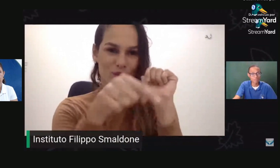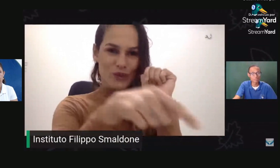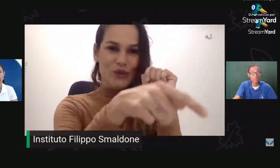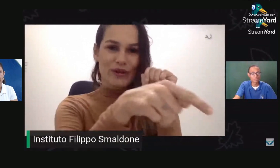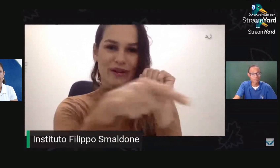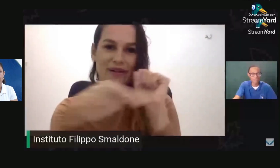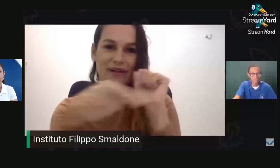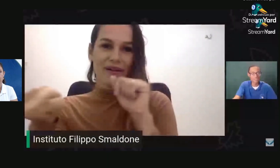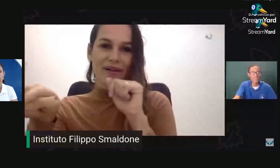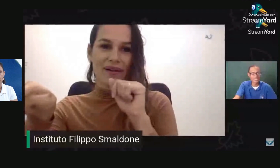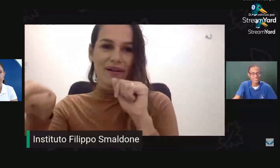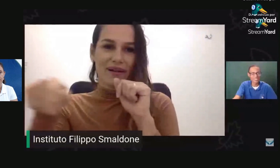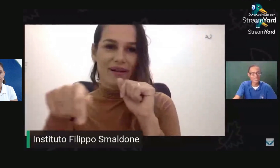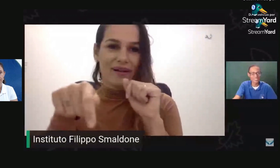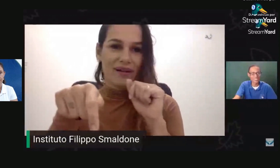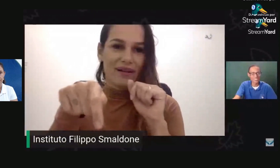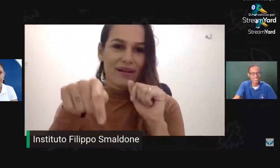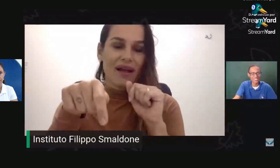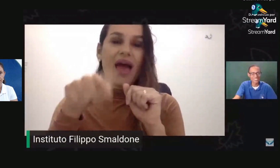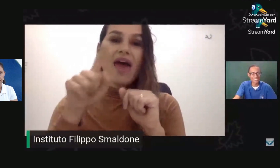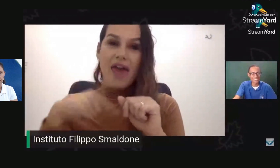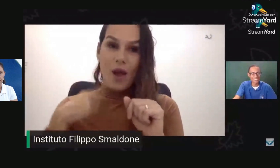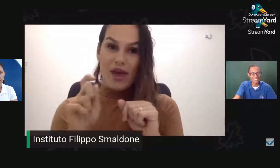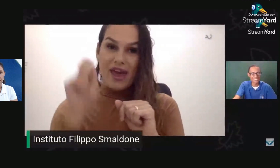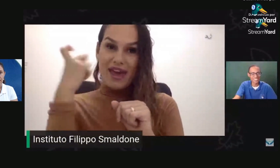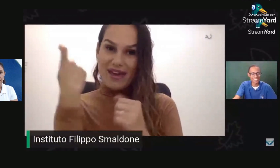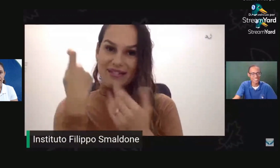faculdade particular muito boa.